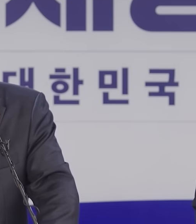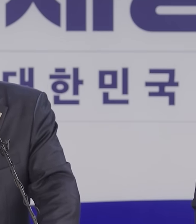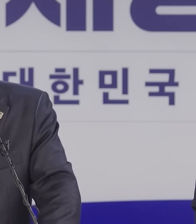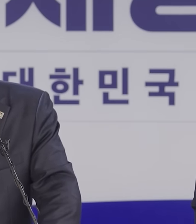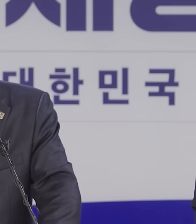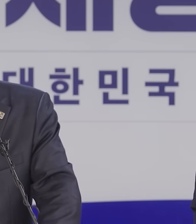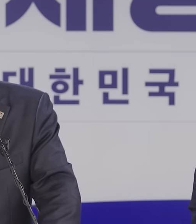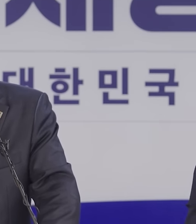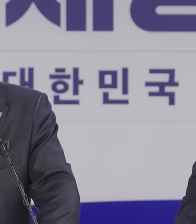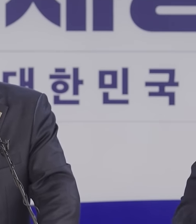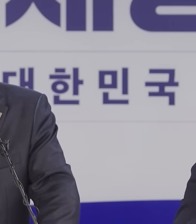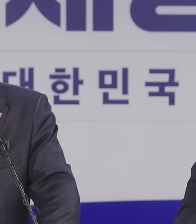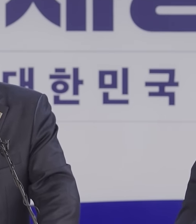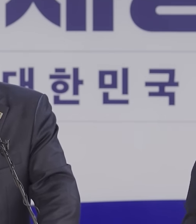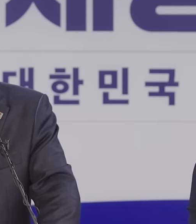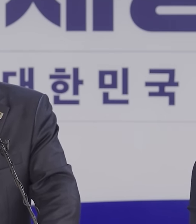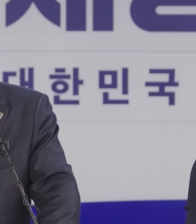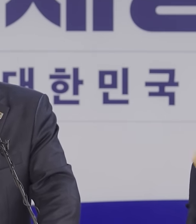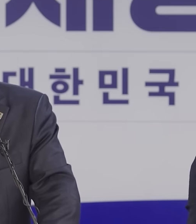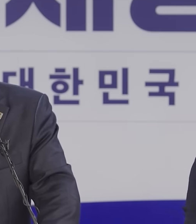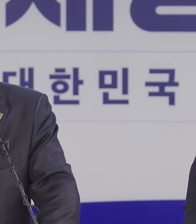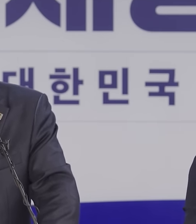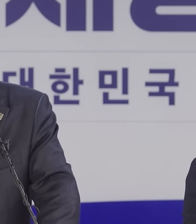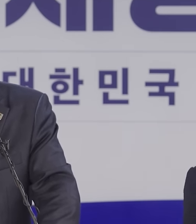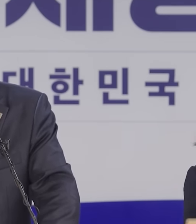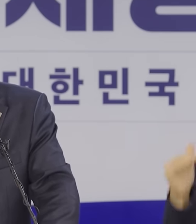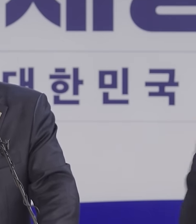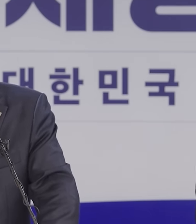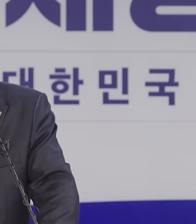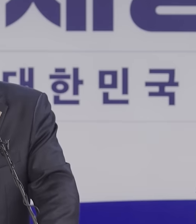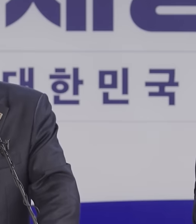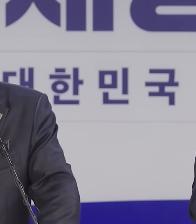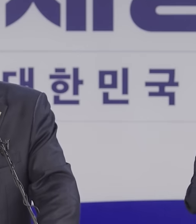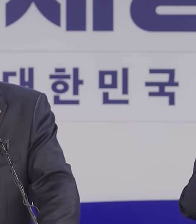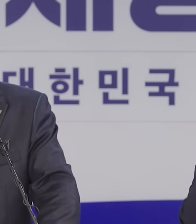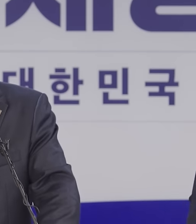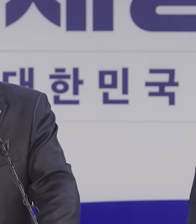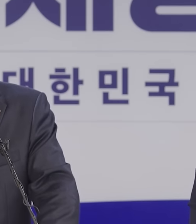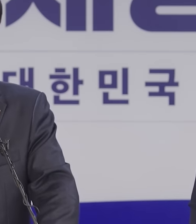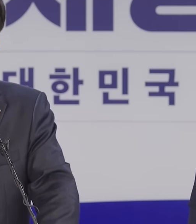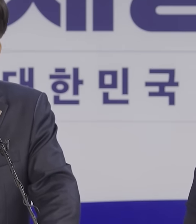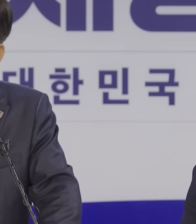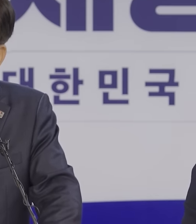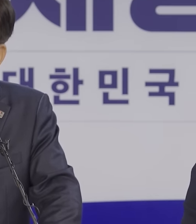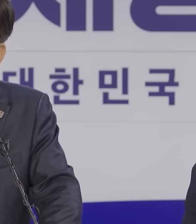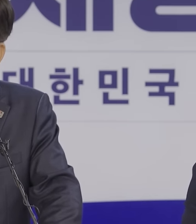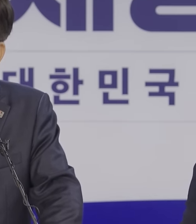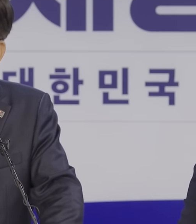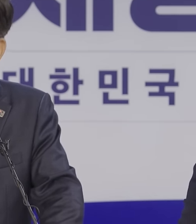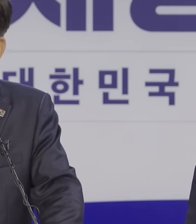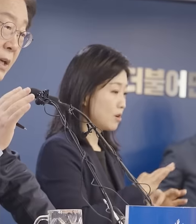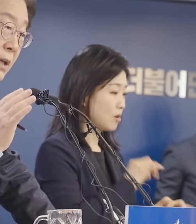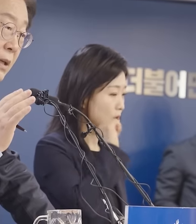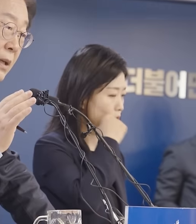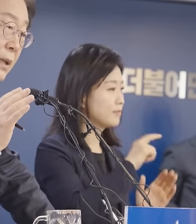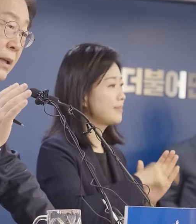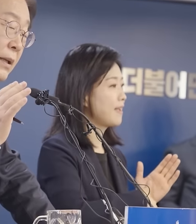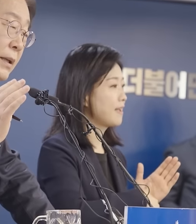진정한 균형발전 정책이라고 생각합니다. 그리고 지금이 절호의 기회다. 지금처럼 경기가 나쁠